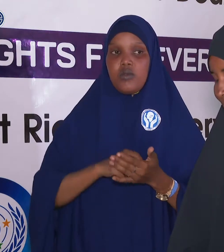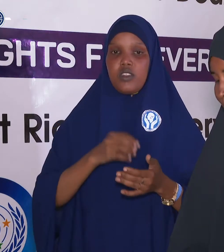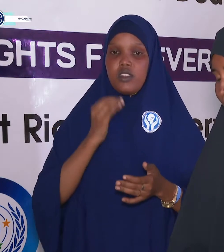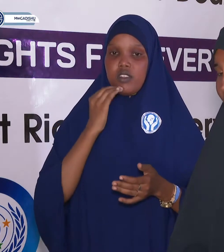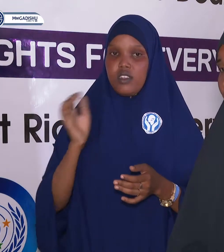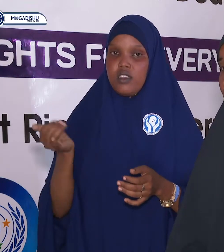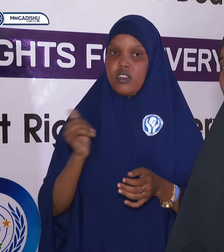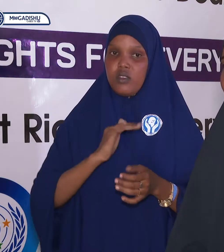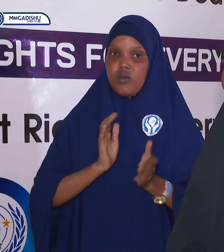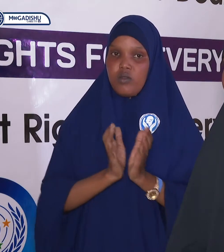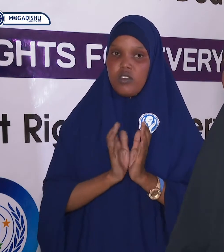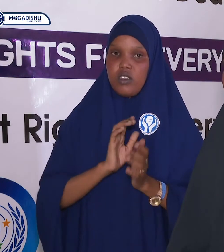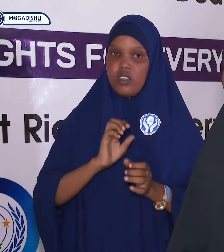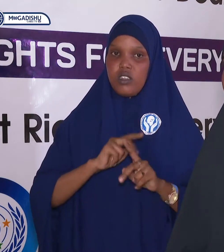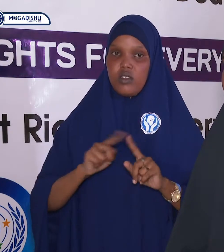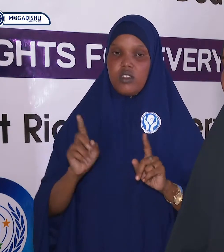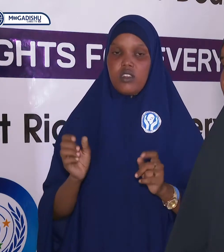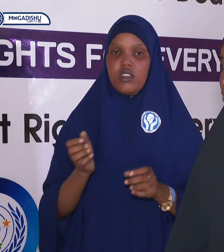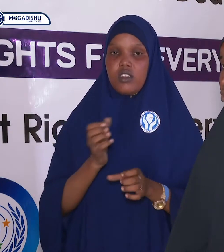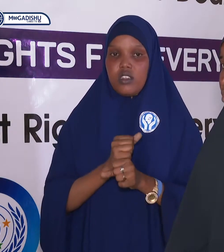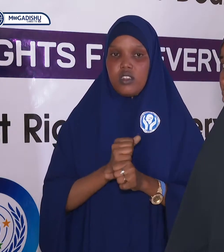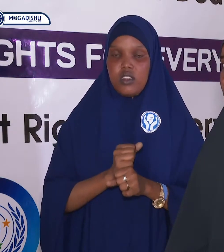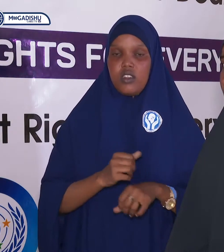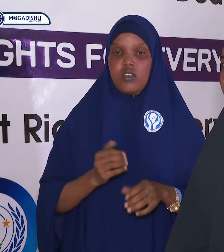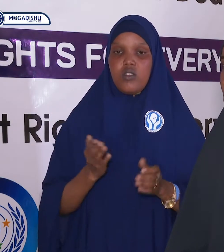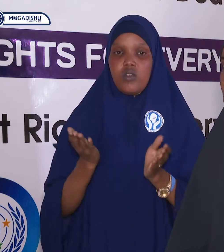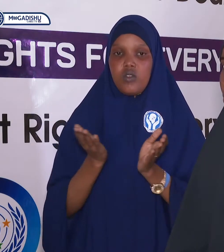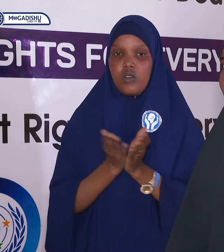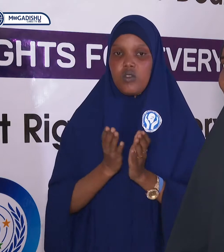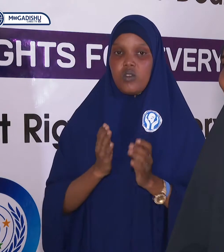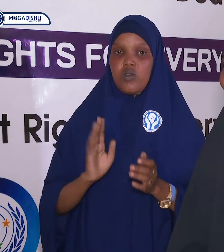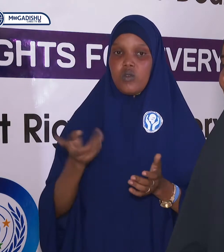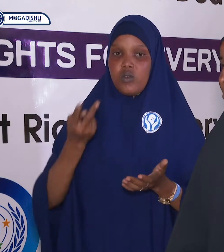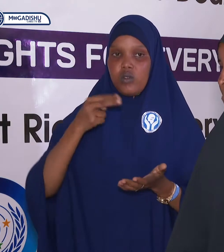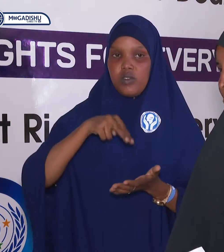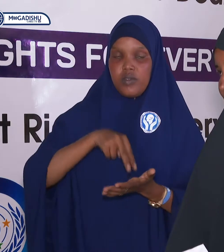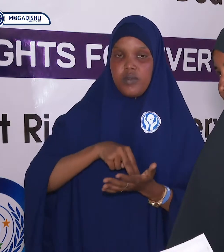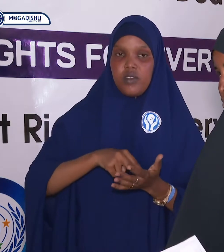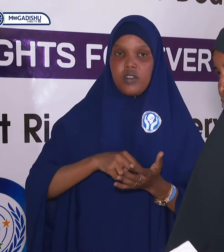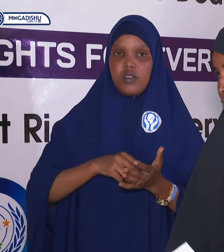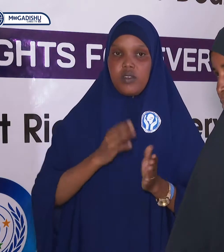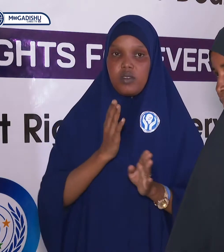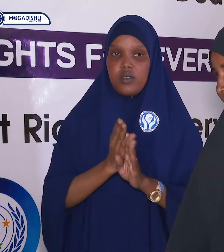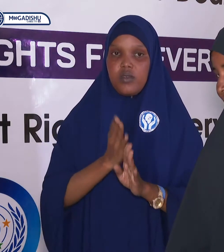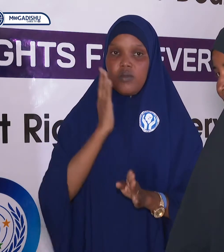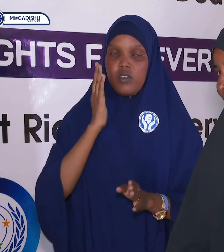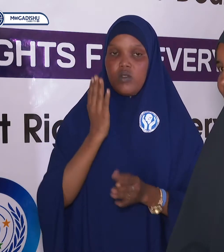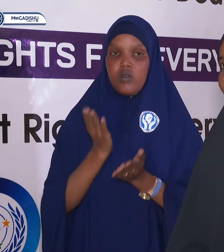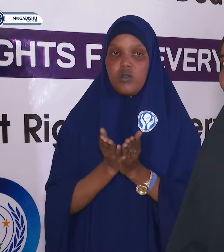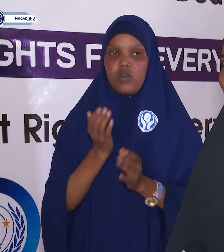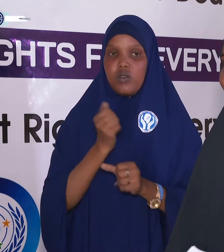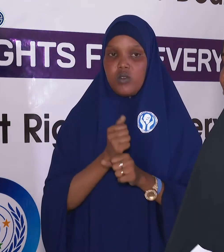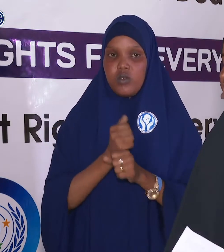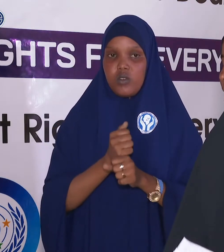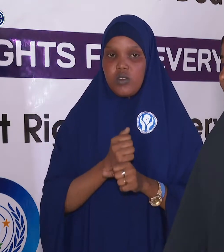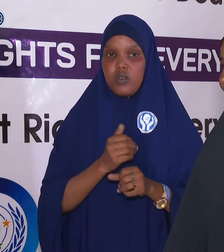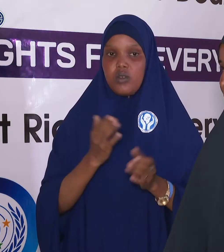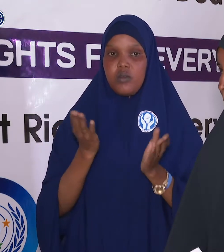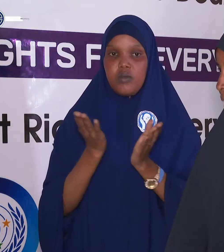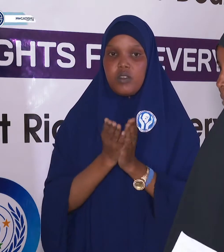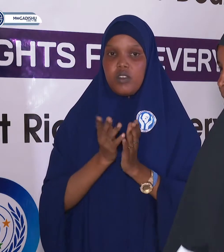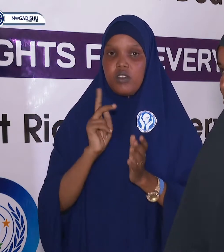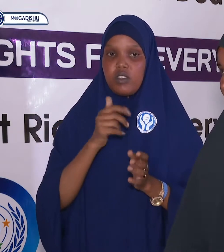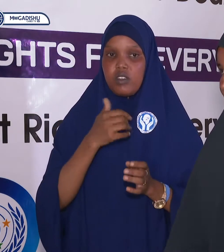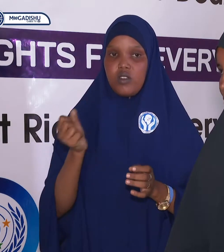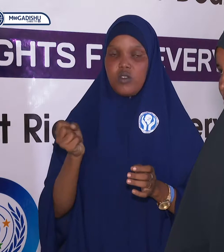kala gedisan sidoo kaleeta iskuulku waxa uu ku taagan yahay bas iskuulka u shaqeeya baskaas oo ah mid